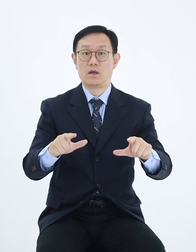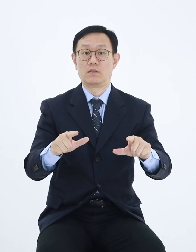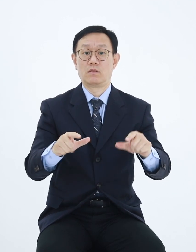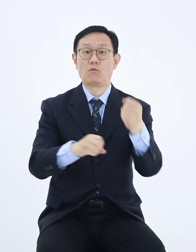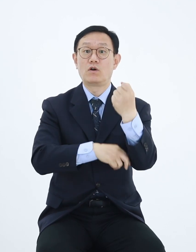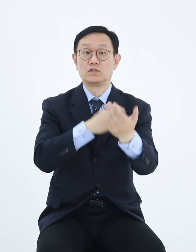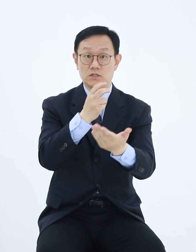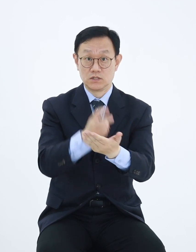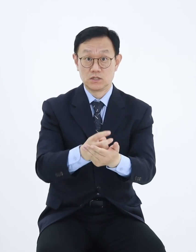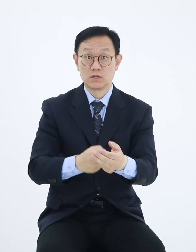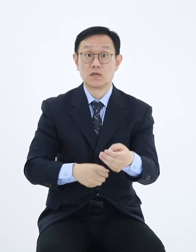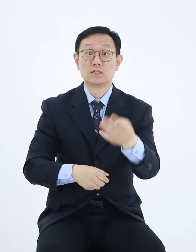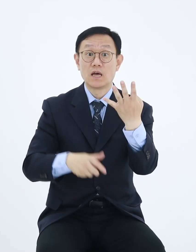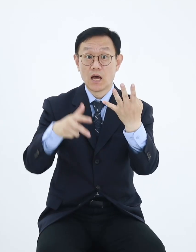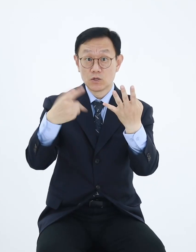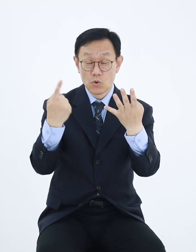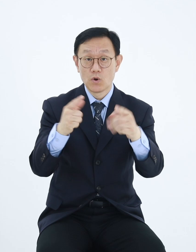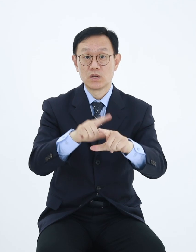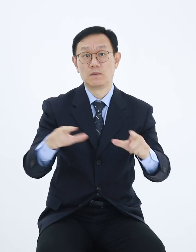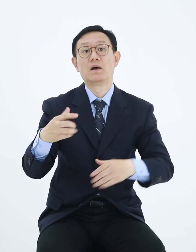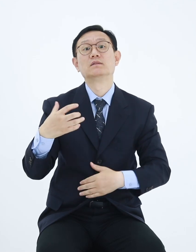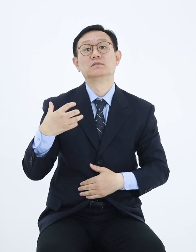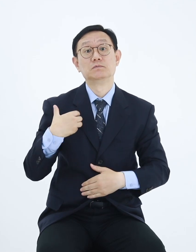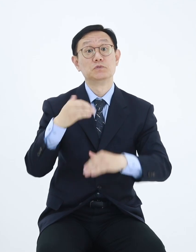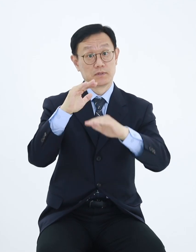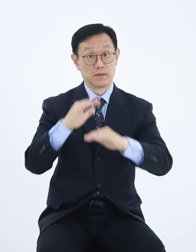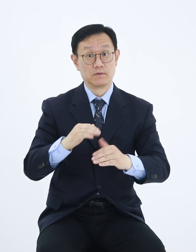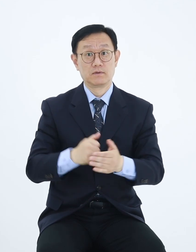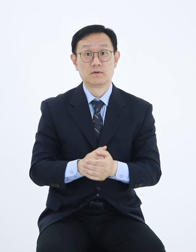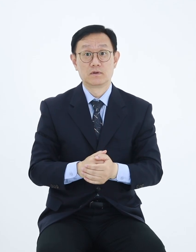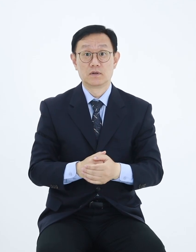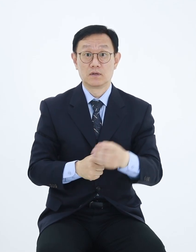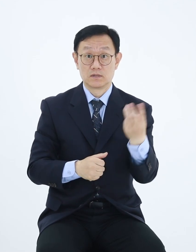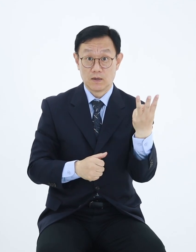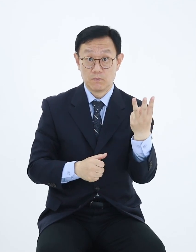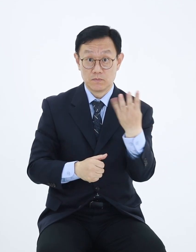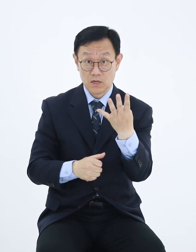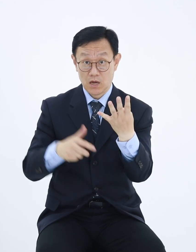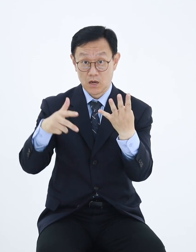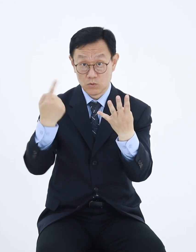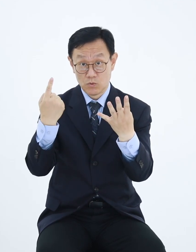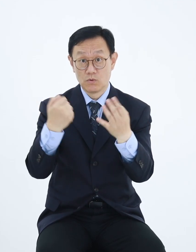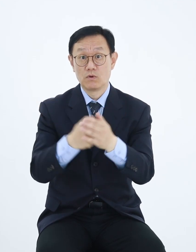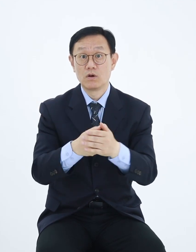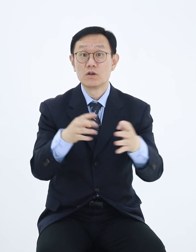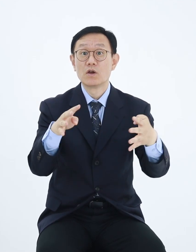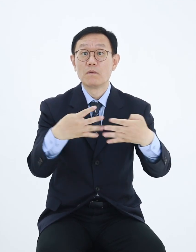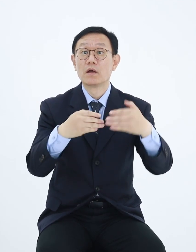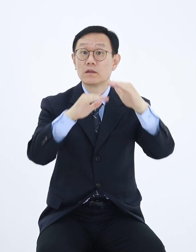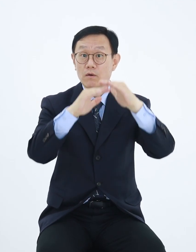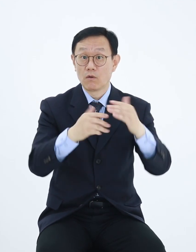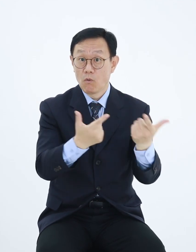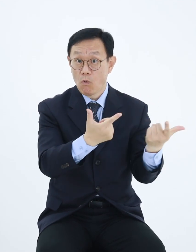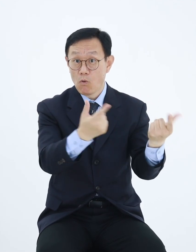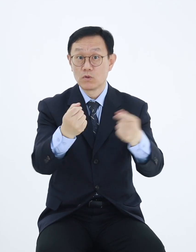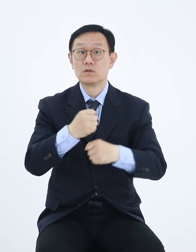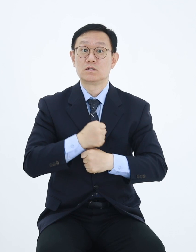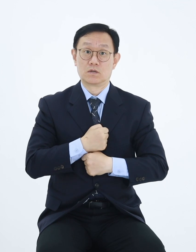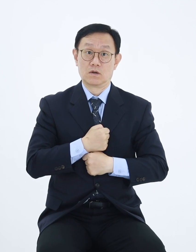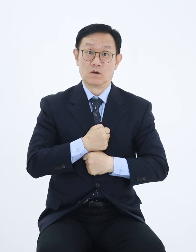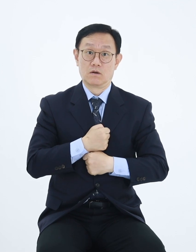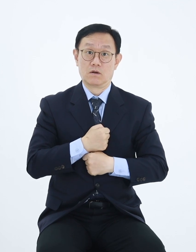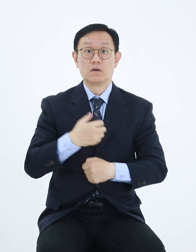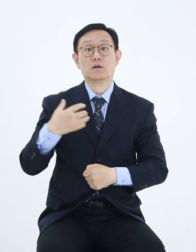원칙과 제4조 일반 의무입니다. 제3조와 제4조는 협약에서 공통으로 지켜야 할